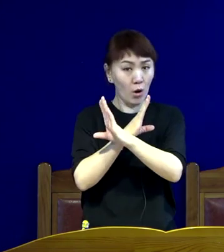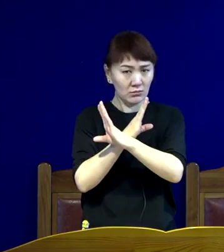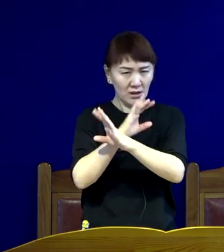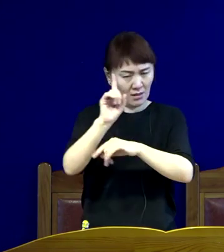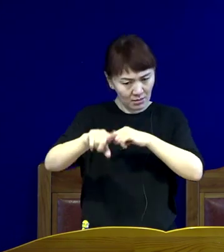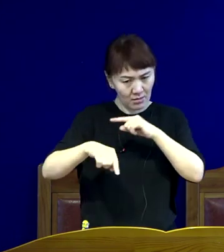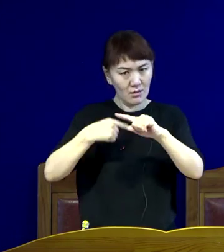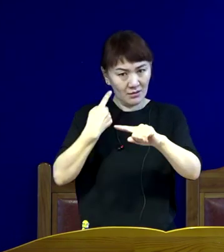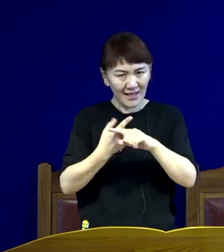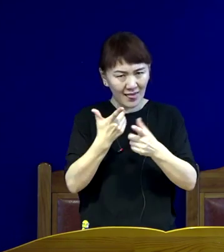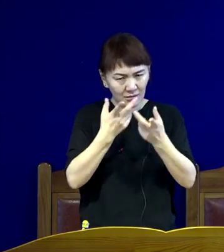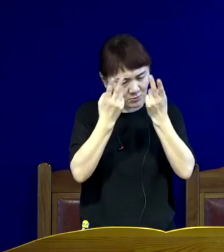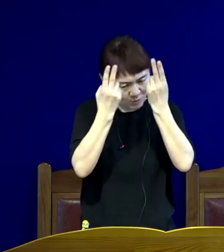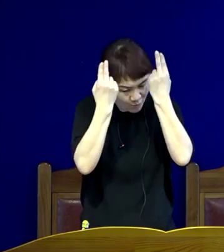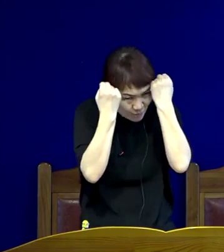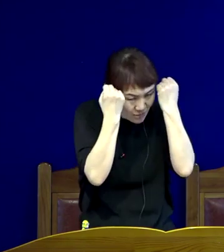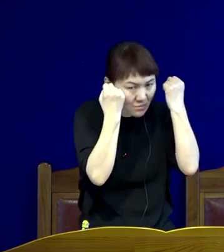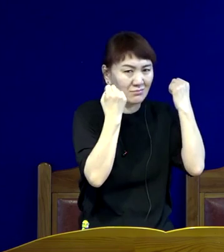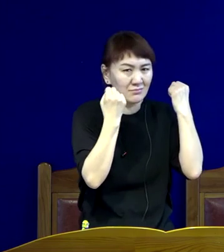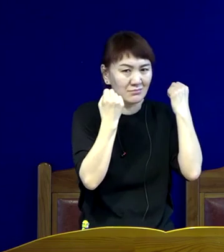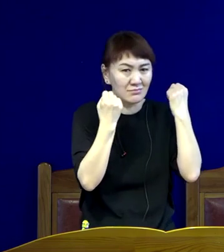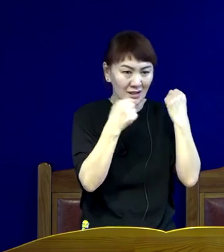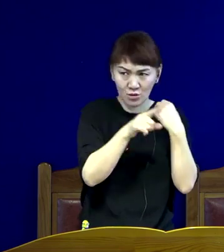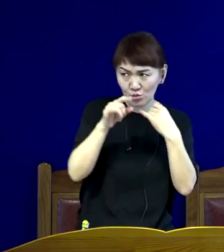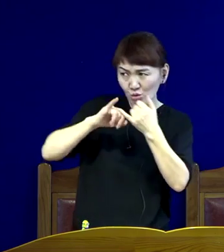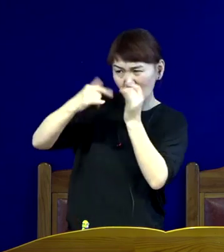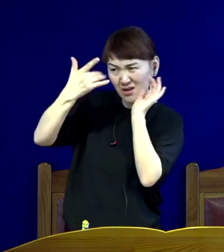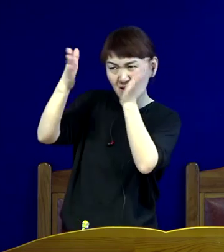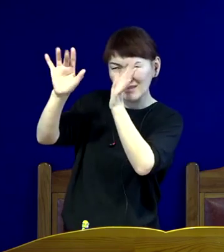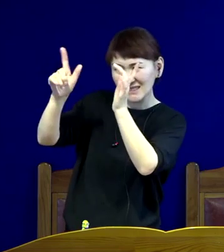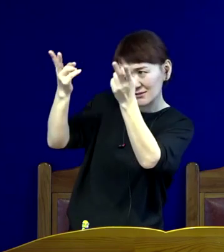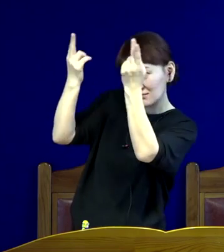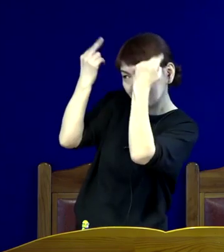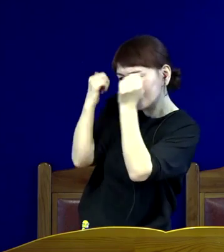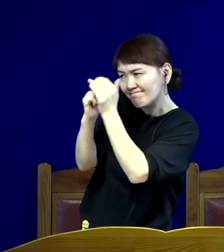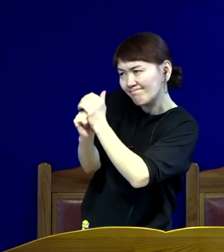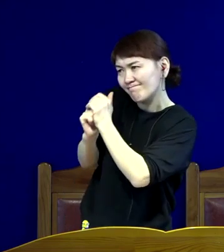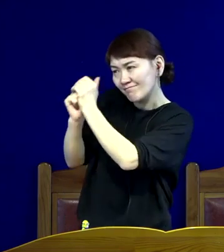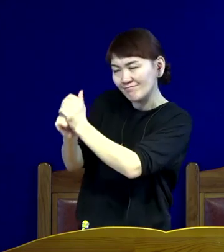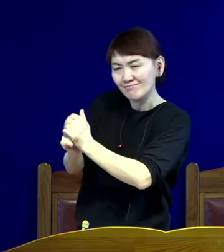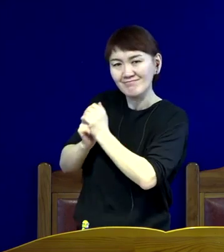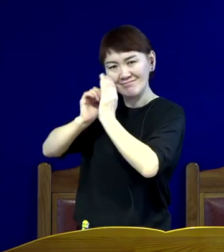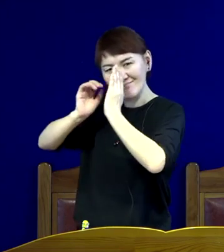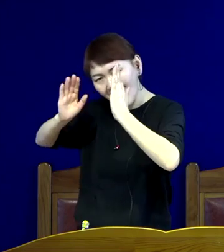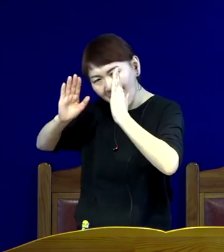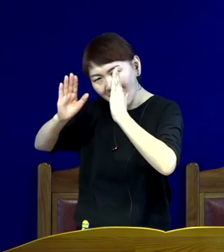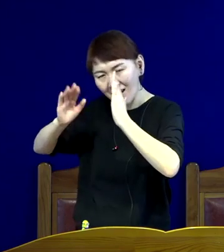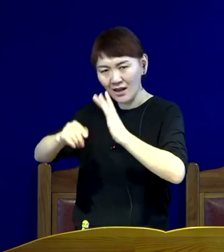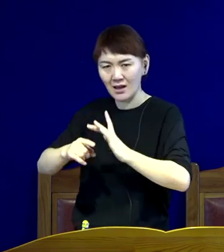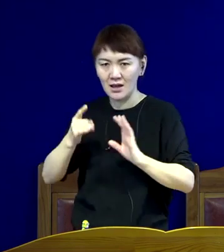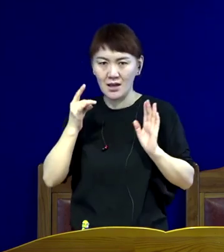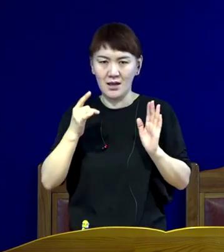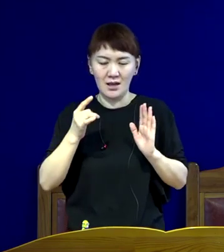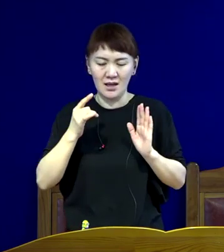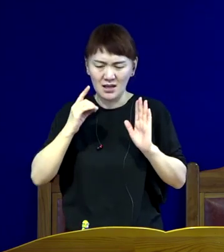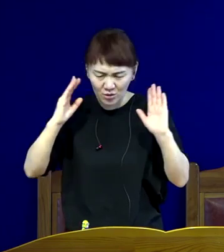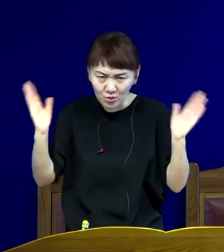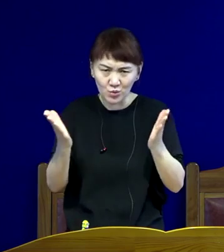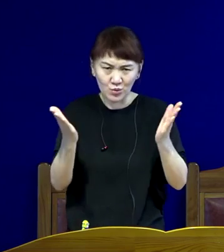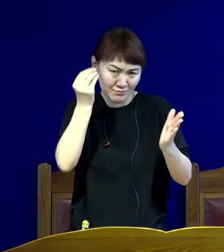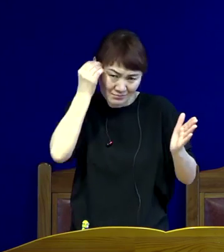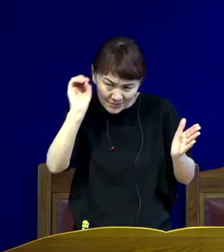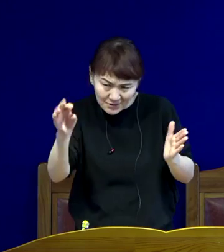Тийм ч учраас дуулууртаа хандаж захирагдах нь маш чухлаа гэж онцолж байгаа юм. За. Ахабква Исебелэн